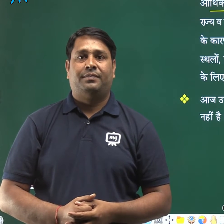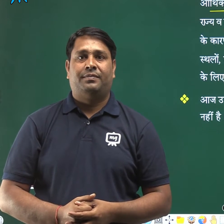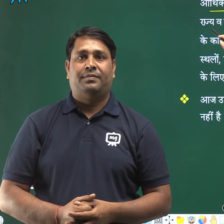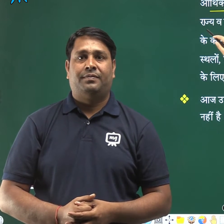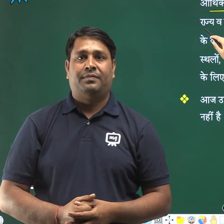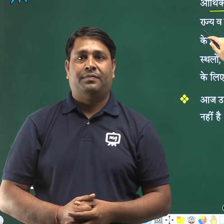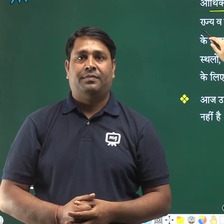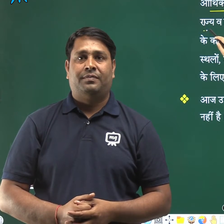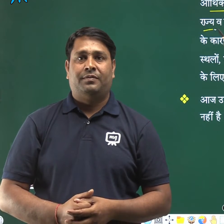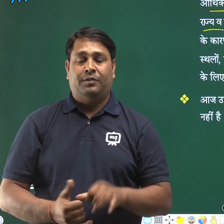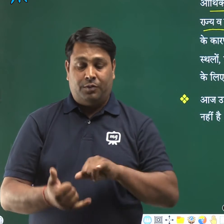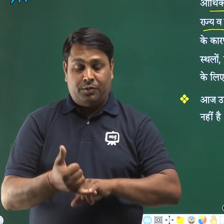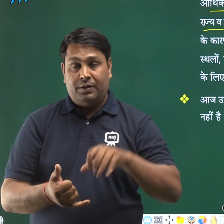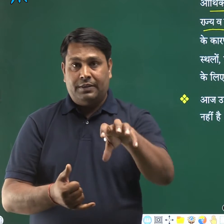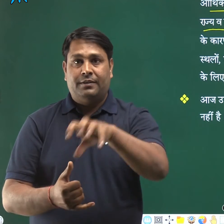और राज्य